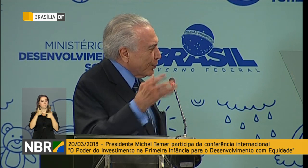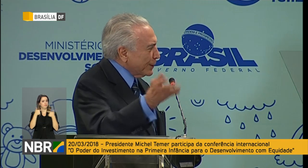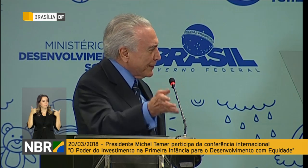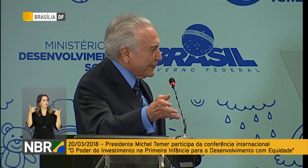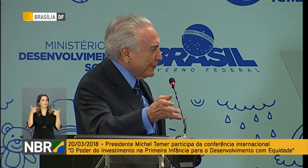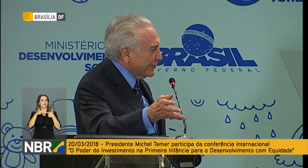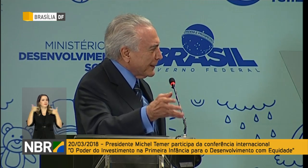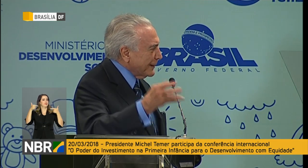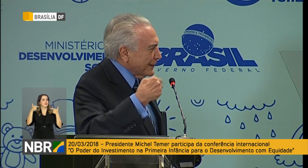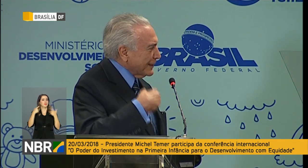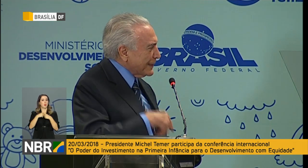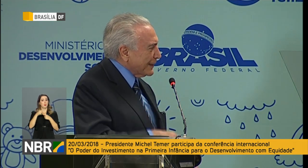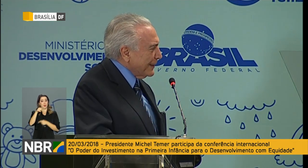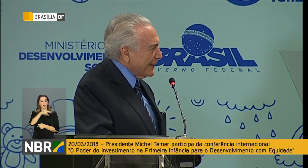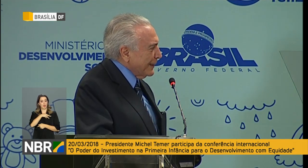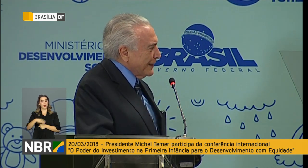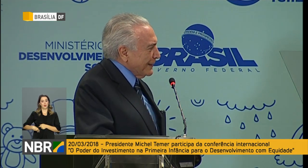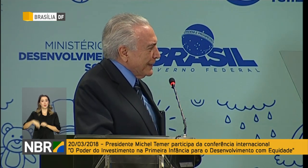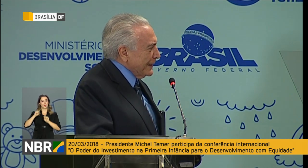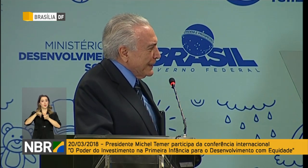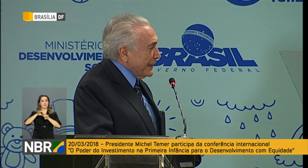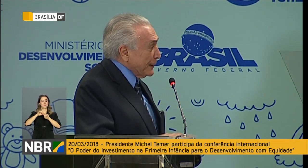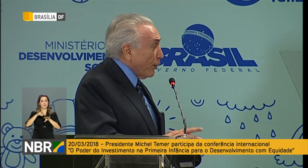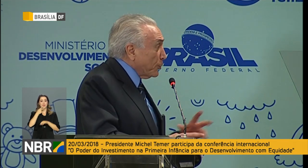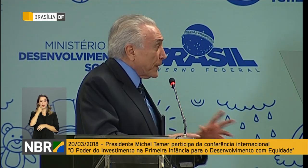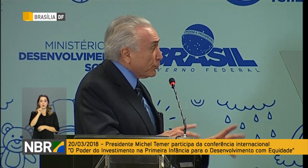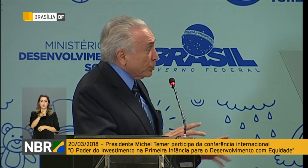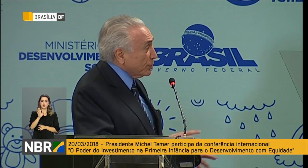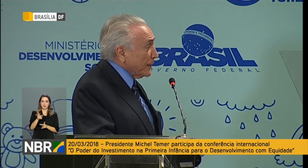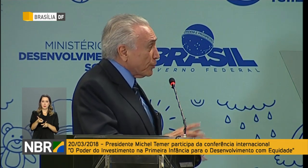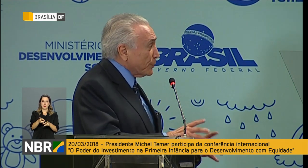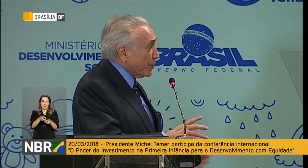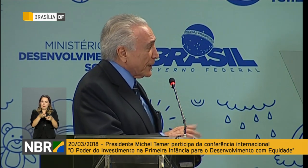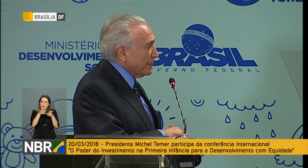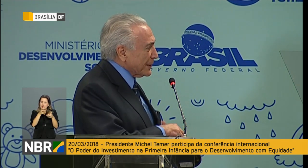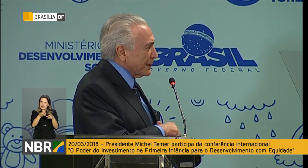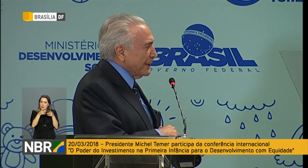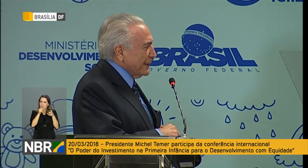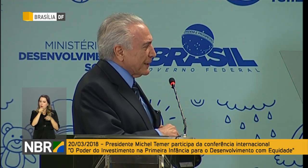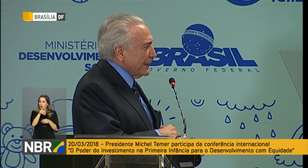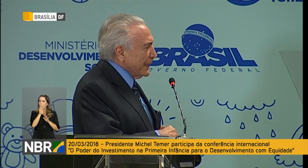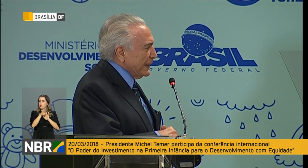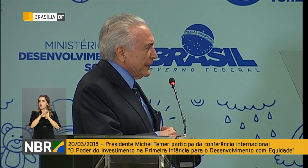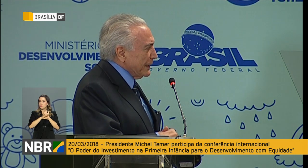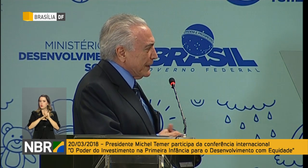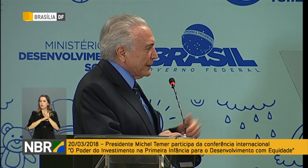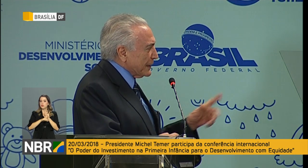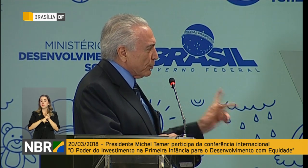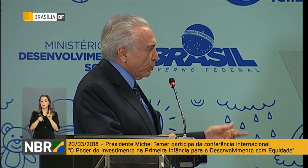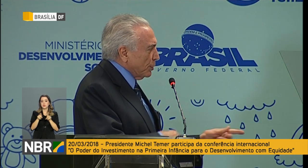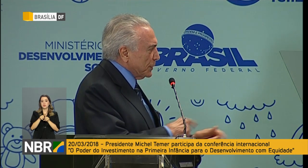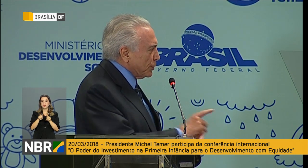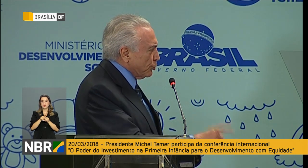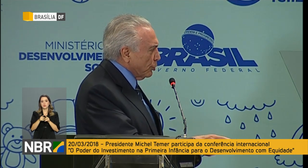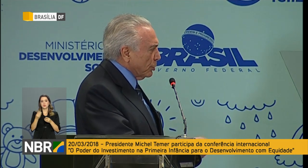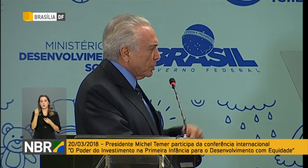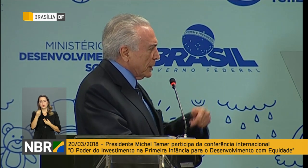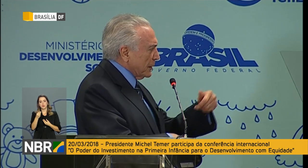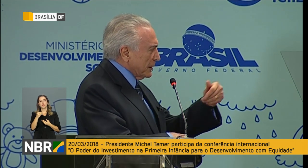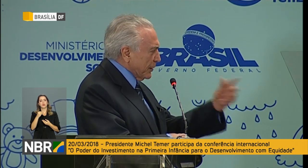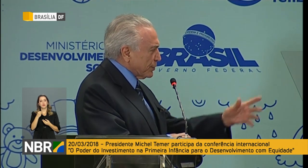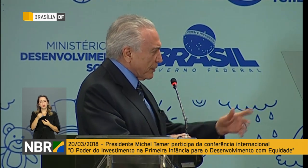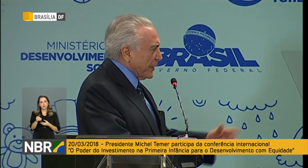o Mendonça Filho, né, que está aqui, ele logo pensou nos vários programas que ele